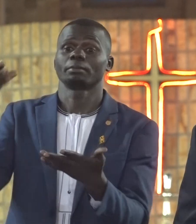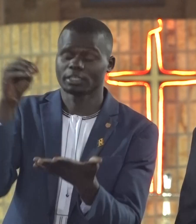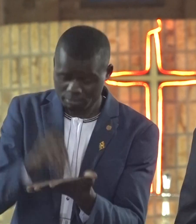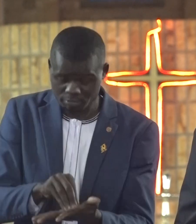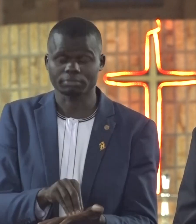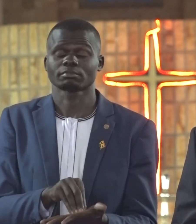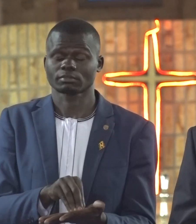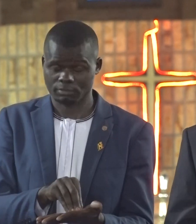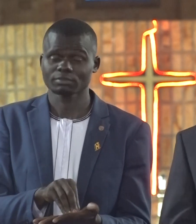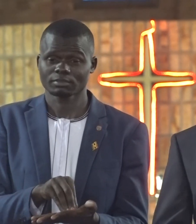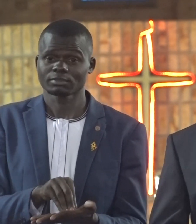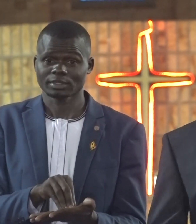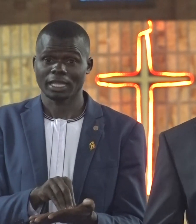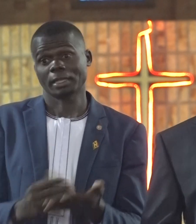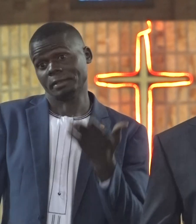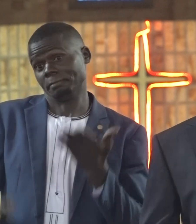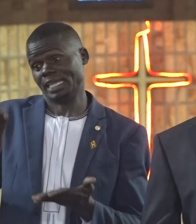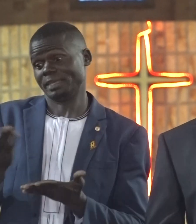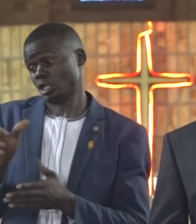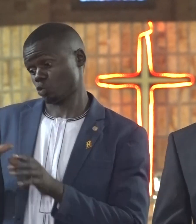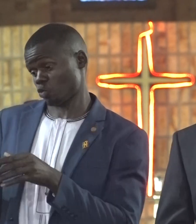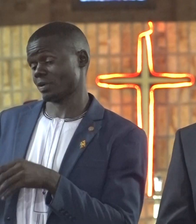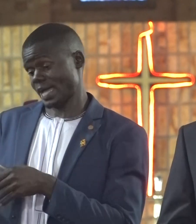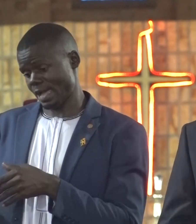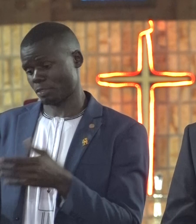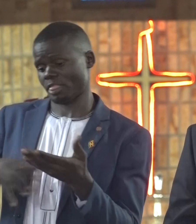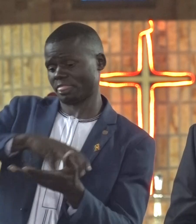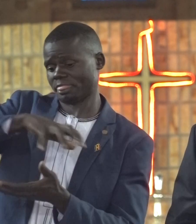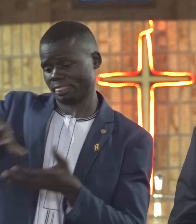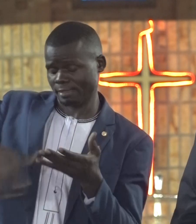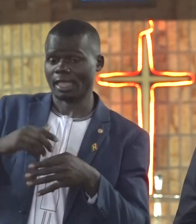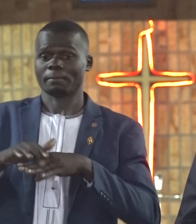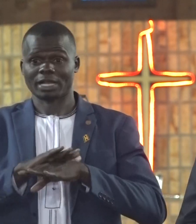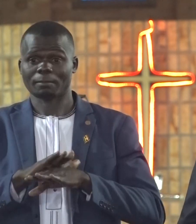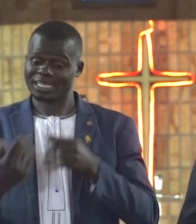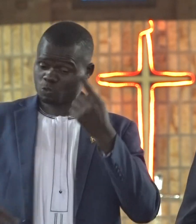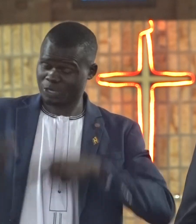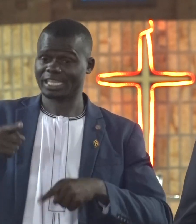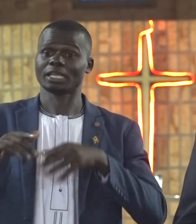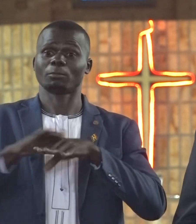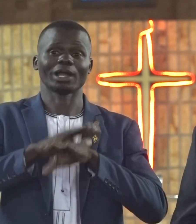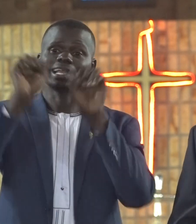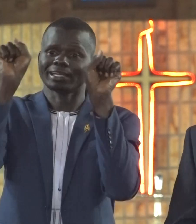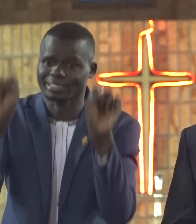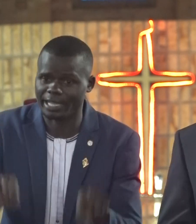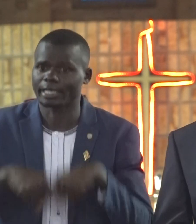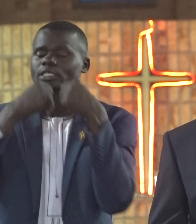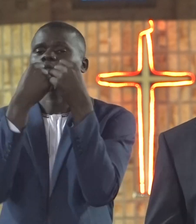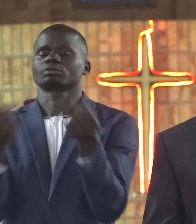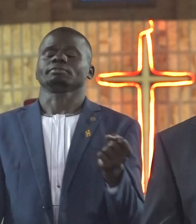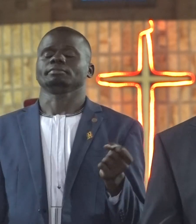Kankiddemu. Wayinza okubaawo abagezaako okututawaanya naye okutuwangula kikafuuwe.